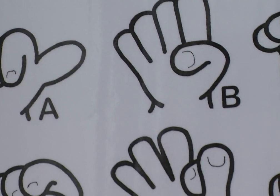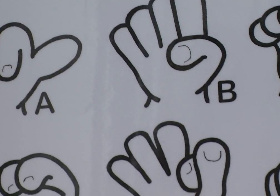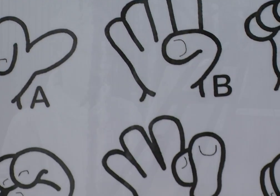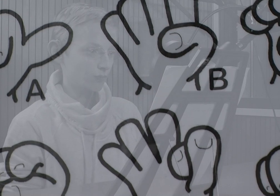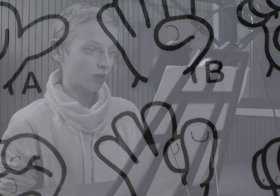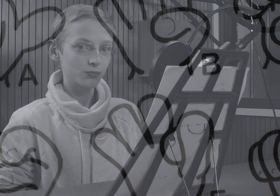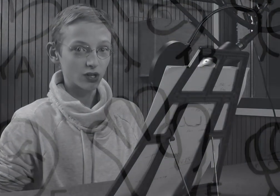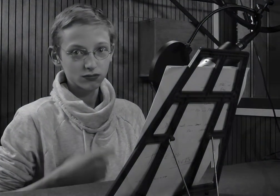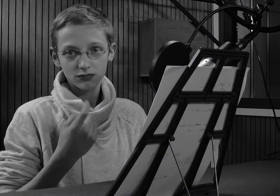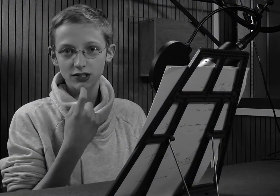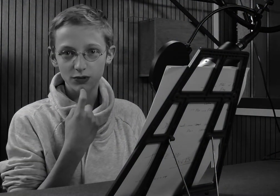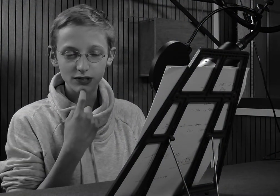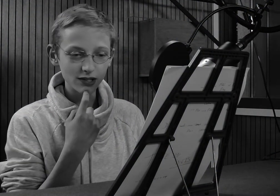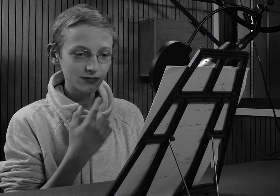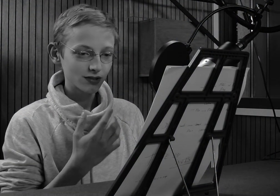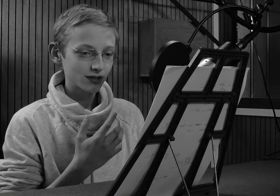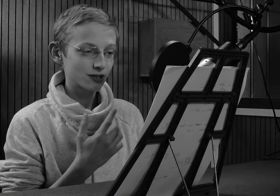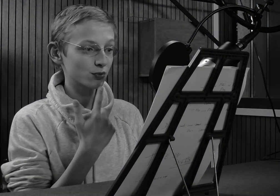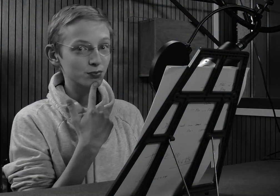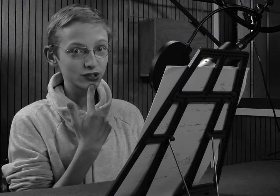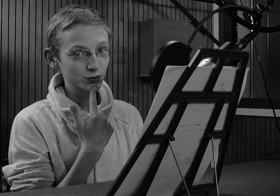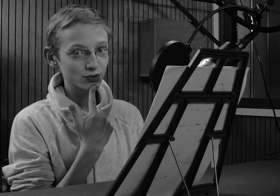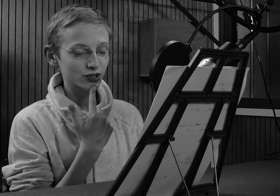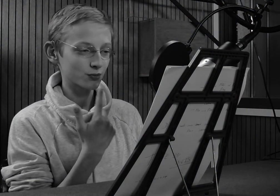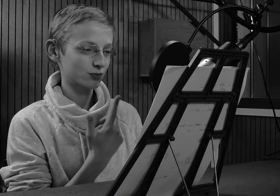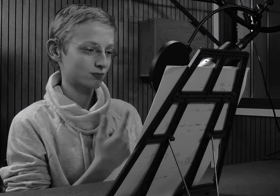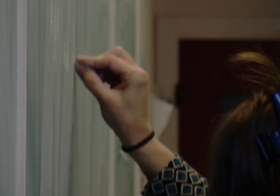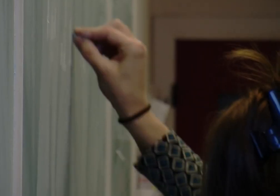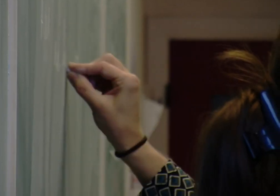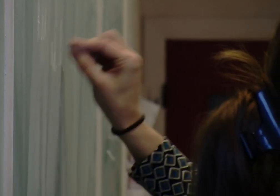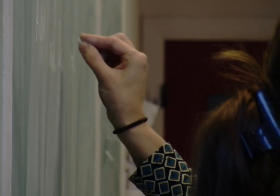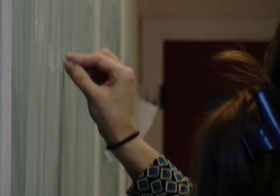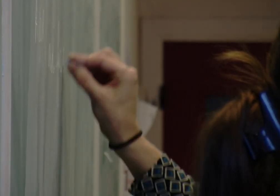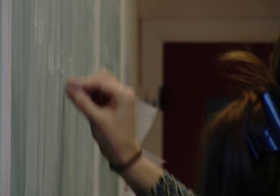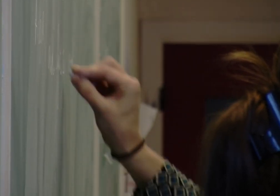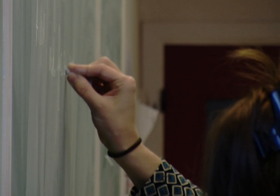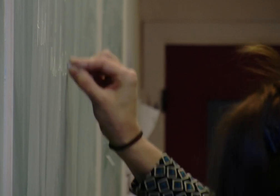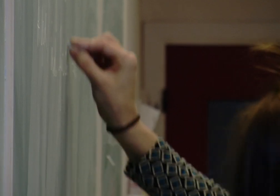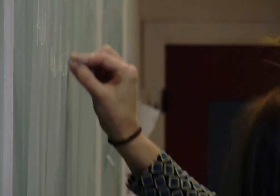de cheveux. Moi, le mien, c'est celui-ci, c'est pour le petit trou que j'ai dans le menton.